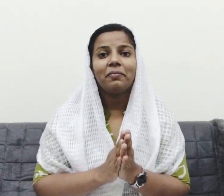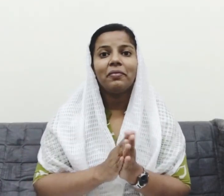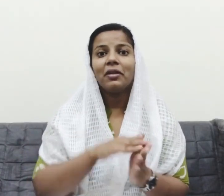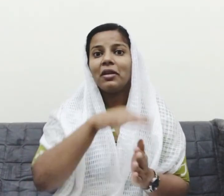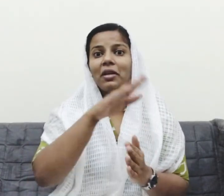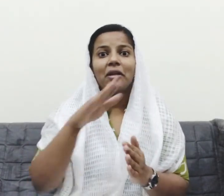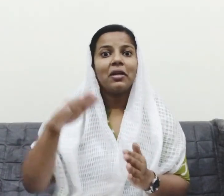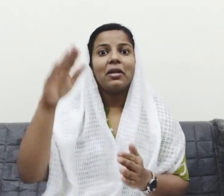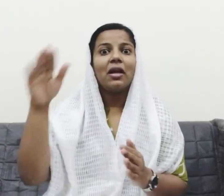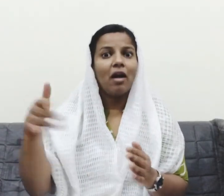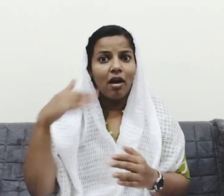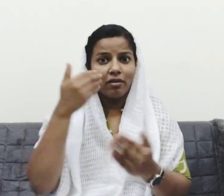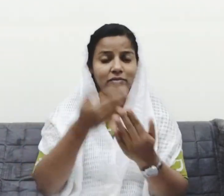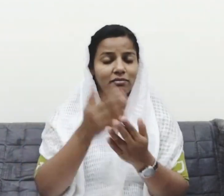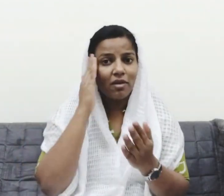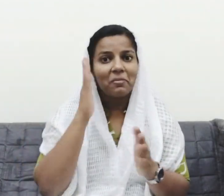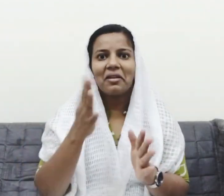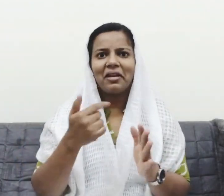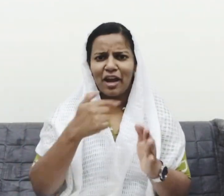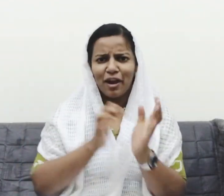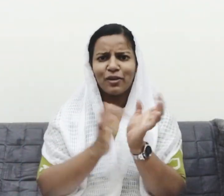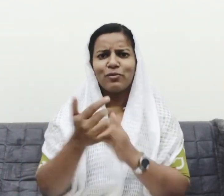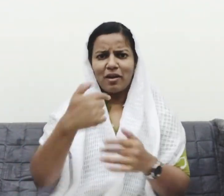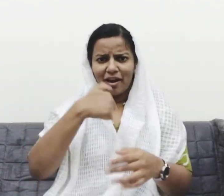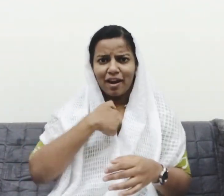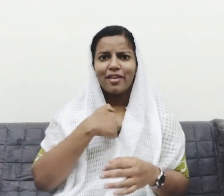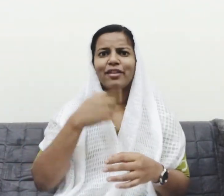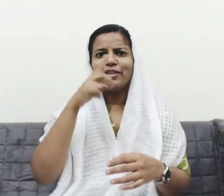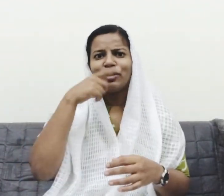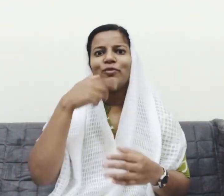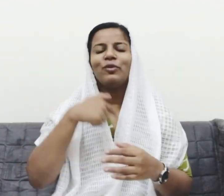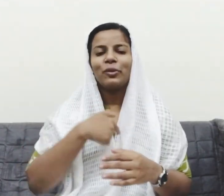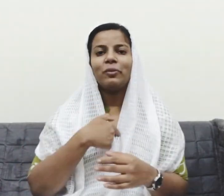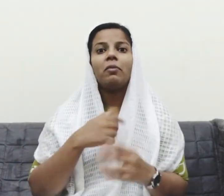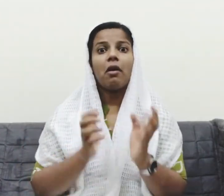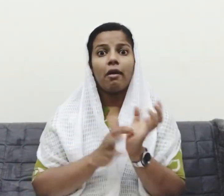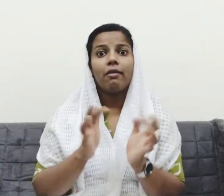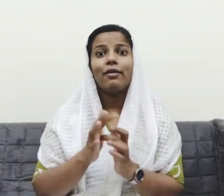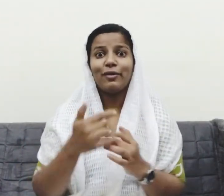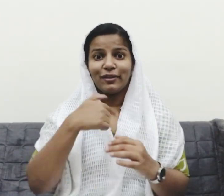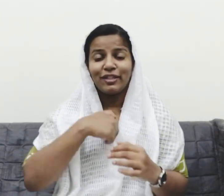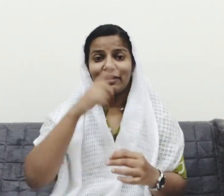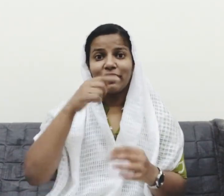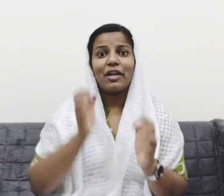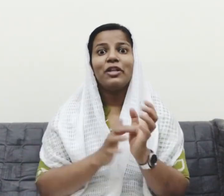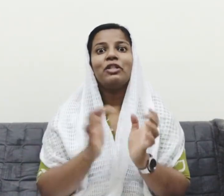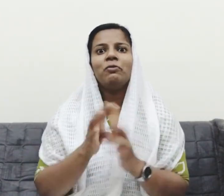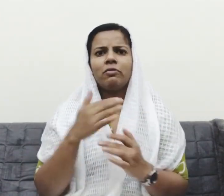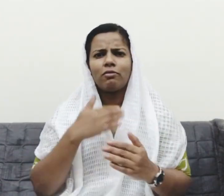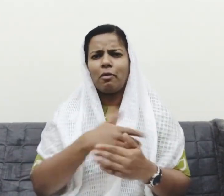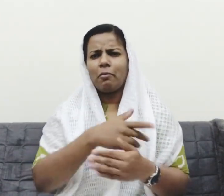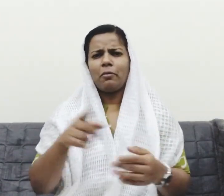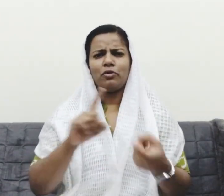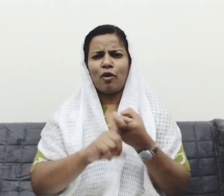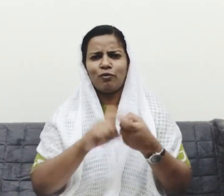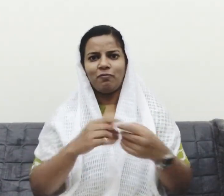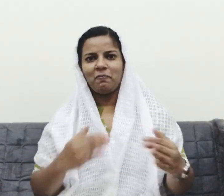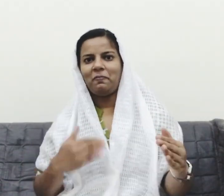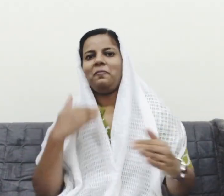മലകളിലും കുന്നുകളിലും മന്ദിരങ്ങളിലുമല്ല, അവൻ എന്നിൽ വസിക്കുന്നു. അങ്ങനെ എന്നിൽ വസിക്കുന്ന ദൈവത്താൽ, ആമേൻ, ദാവീദ് പറഞ്ഞു, എന്റെ ദൈവത്താൽ ഞാൻ പടക്കൂട്ടത്തിന്